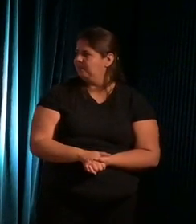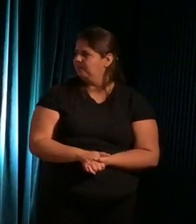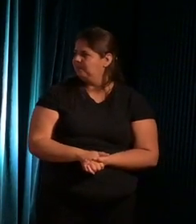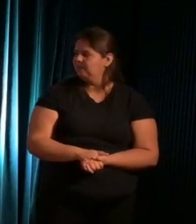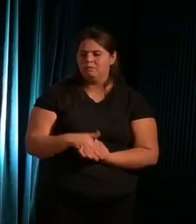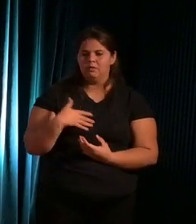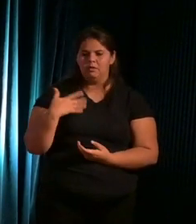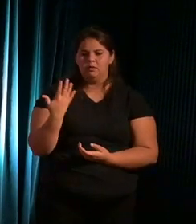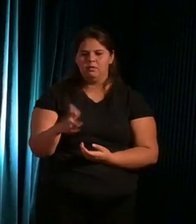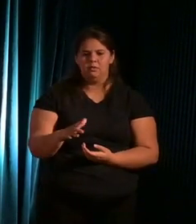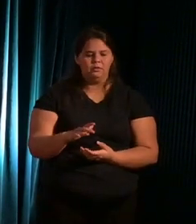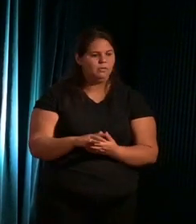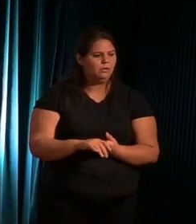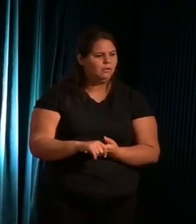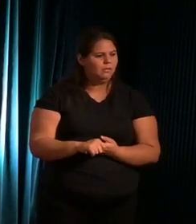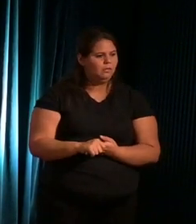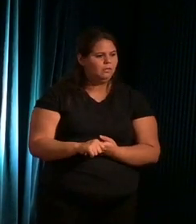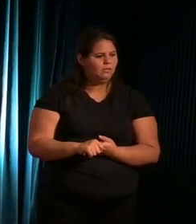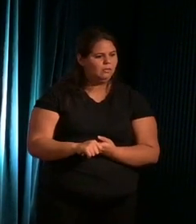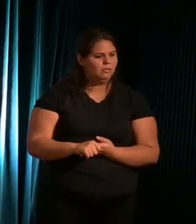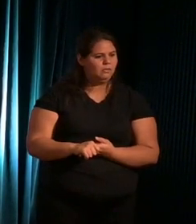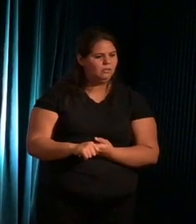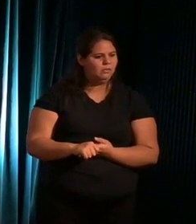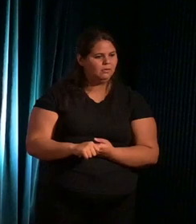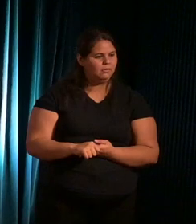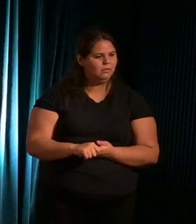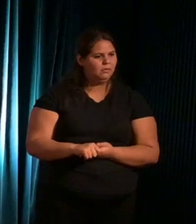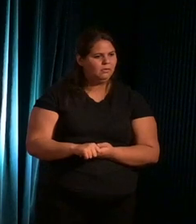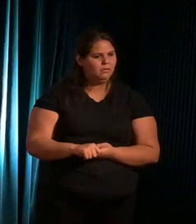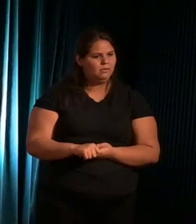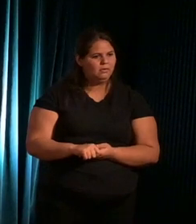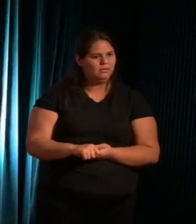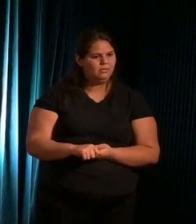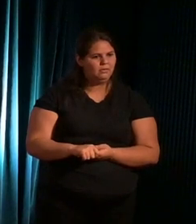Não quero que a palavra está com ela, mas olha.